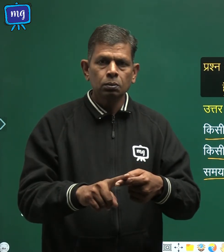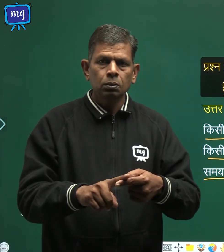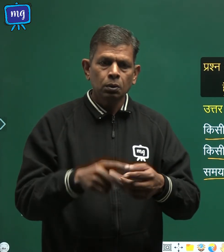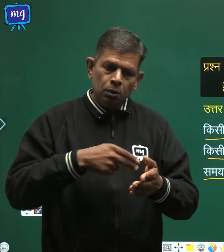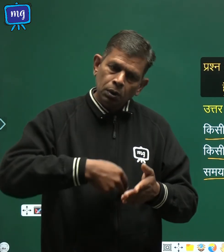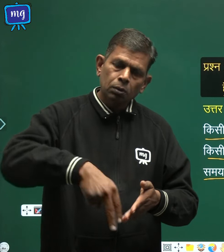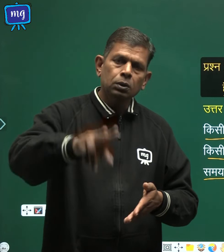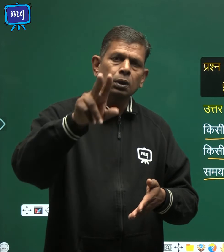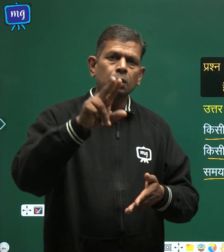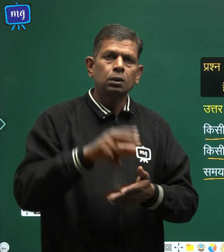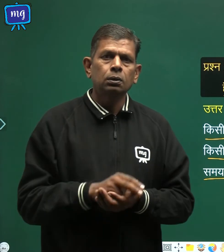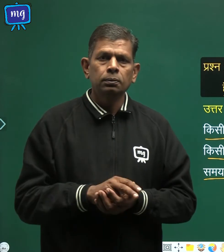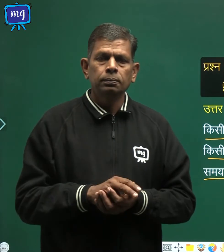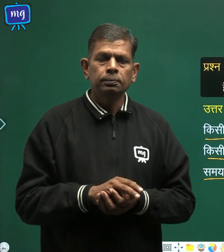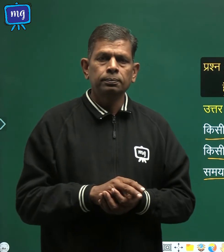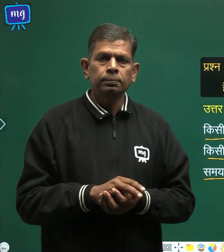चलन होता है।